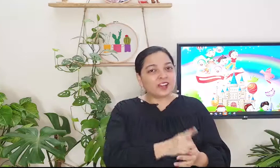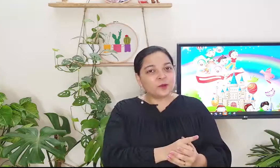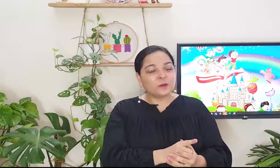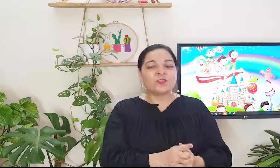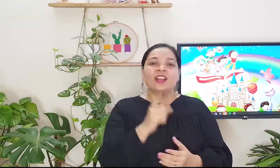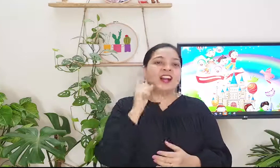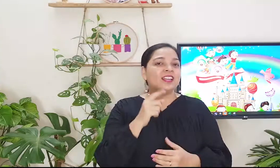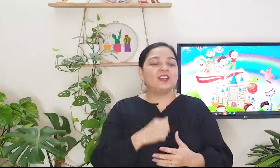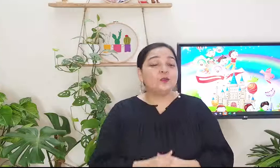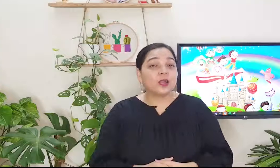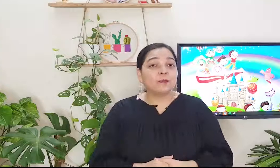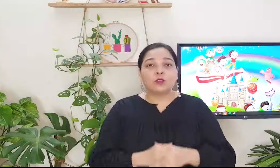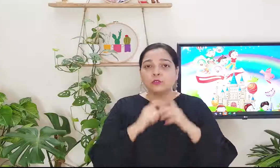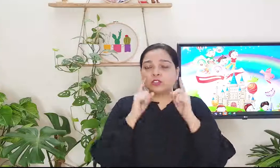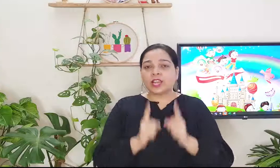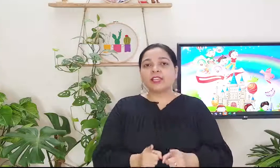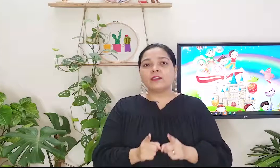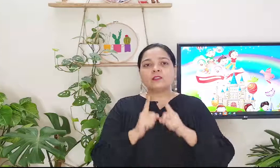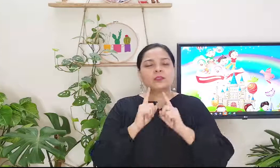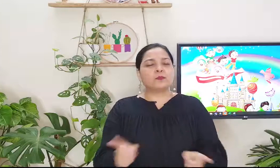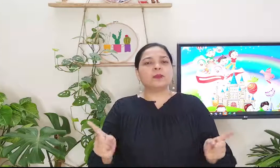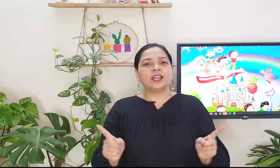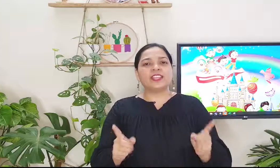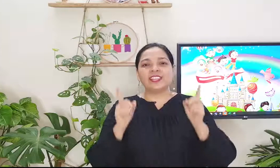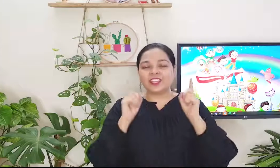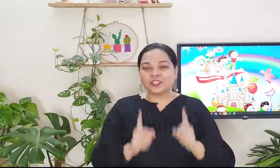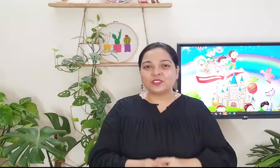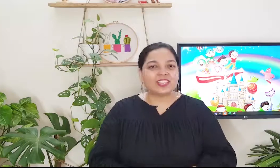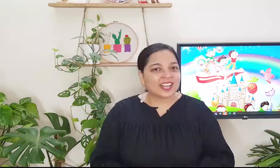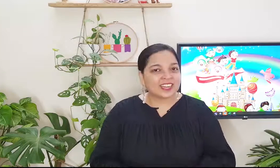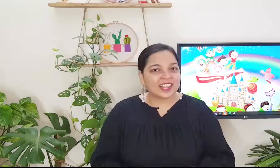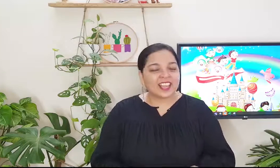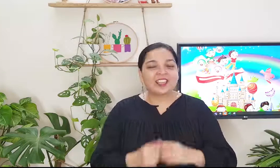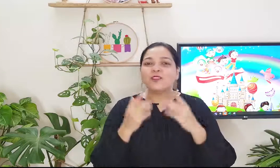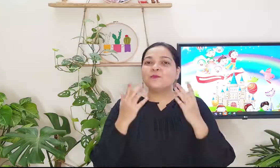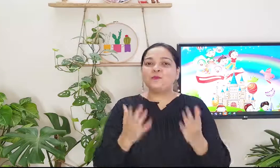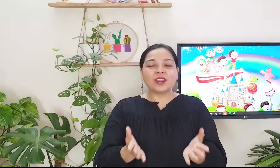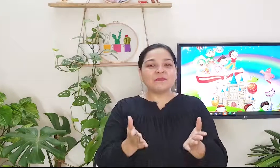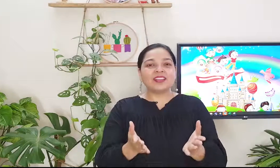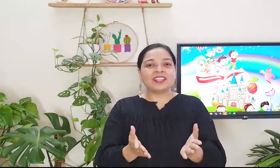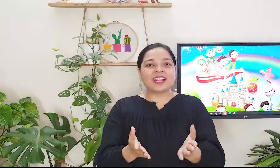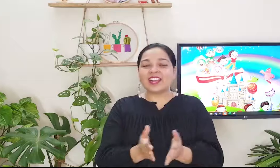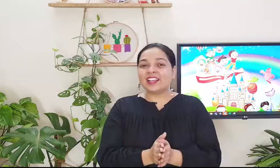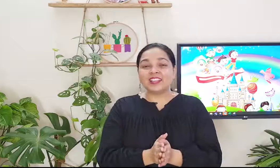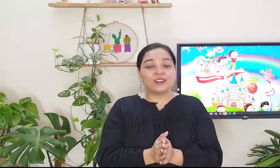তো তৈরি তো, হালেলুয়া। তো যাও সবাইকে বলো যিশু খ্রিস্ট কি করে, ভালোবাসে,